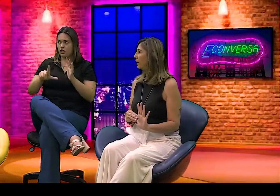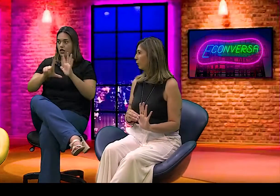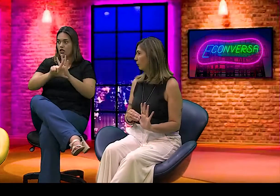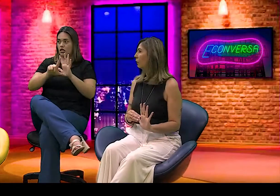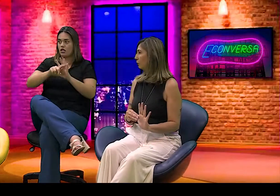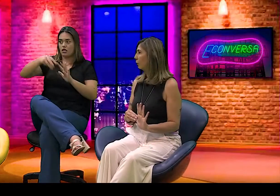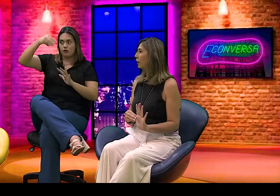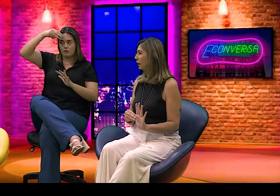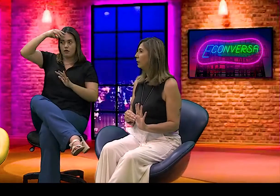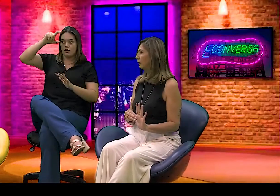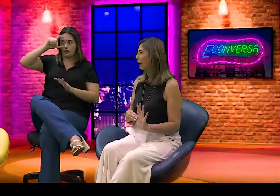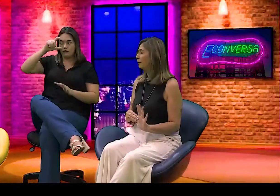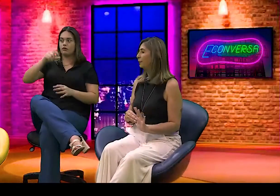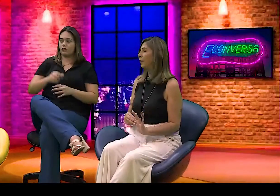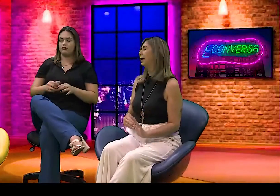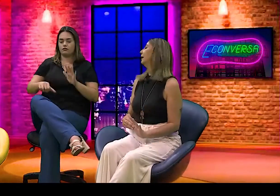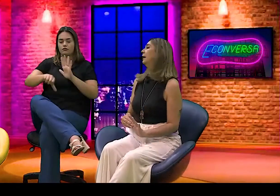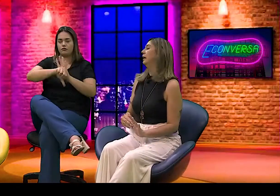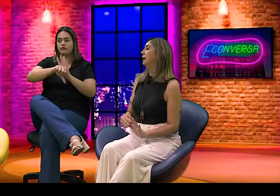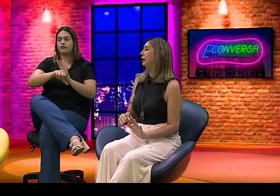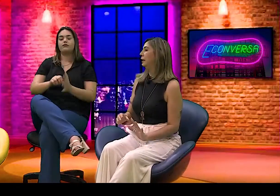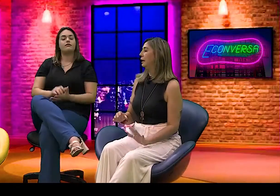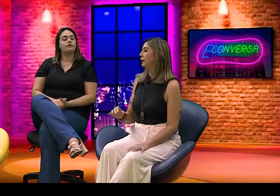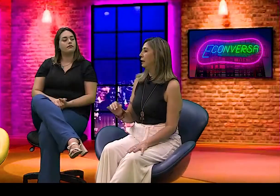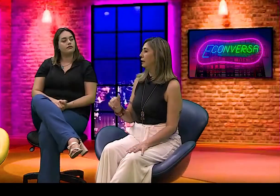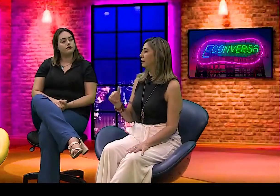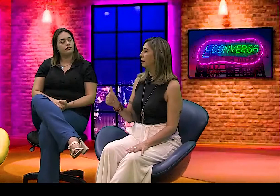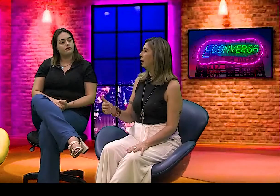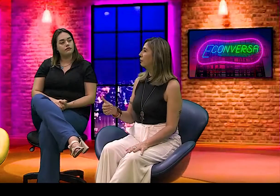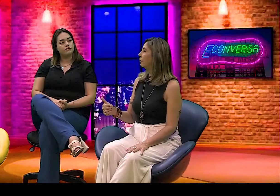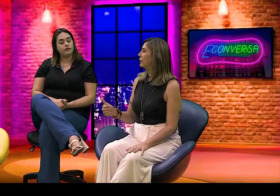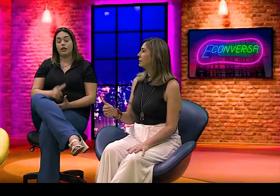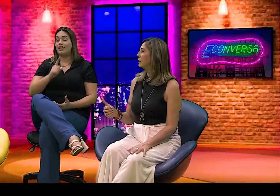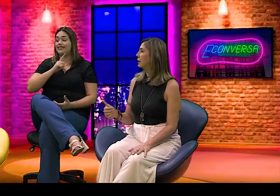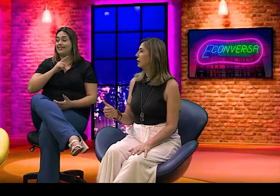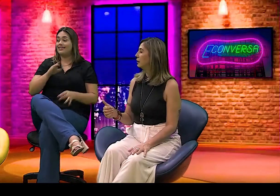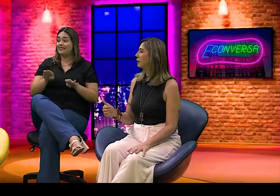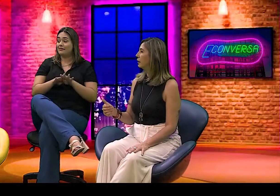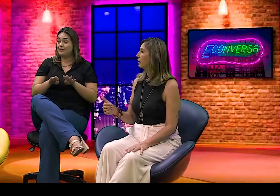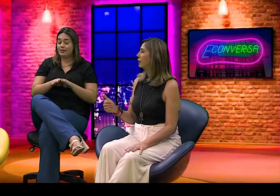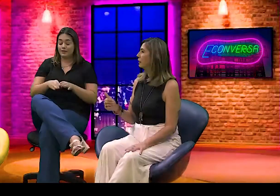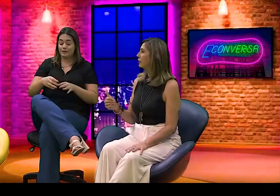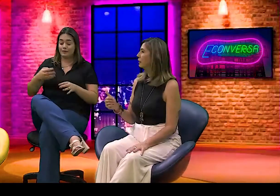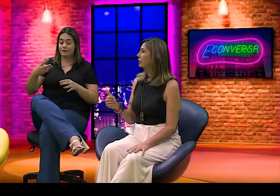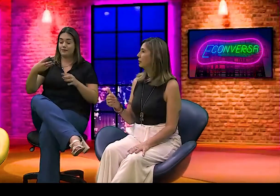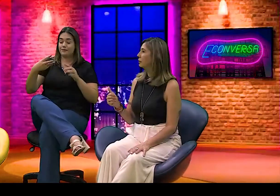da Penha como crime, tá? E tem a violência